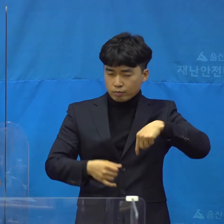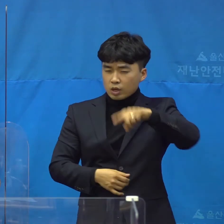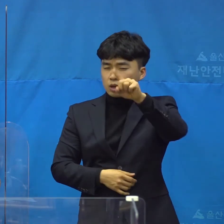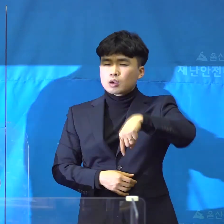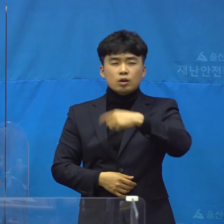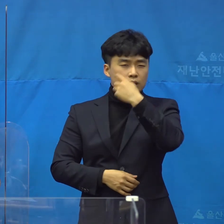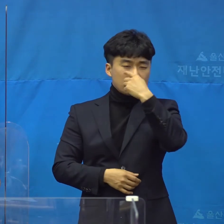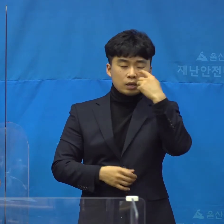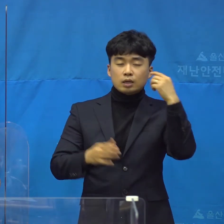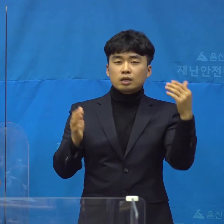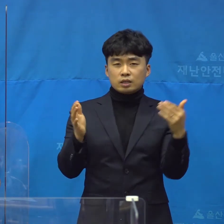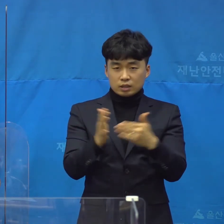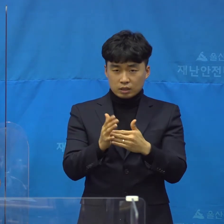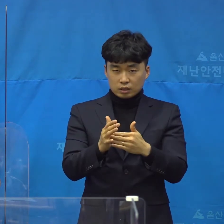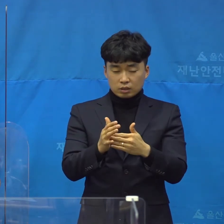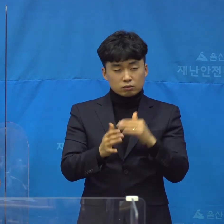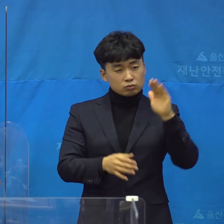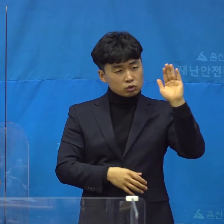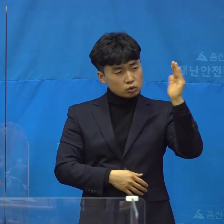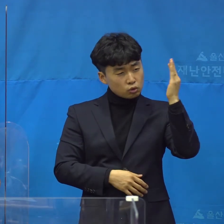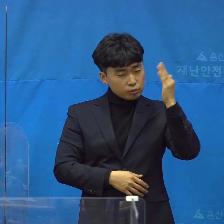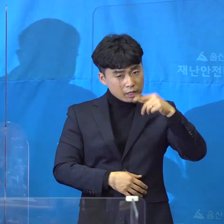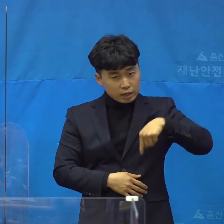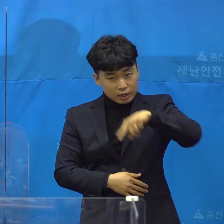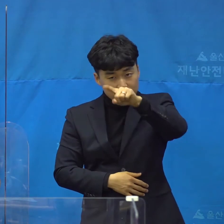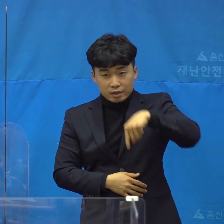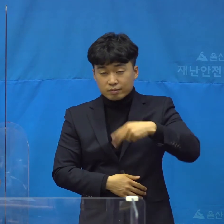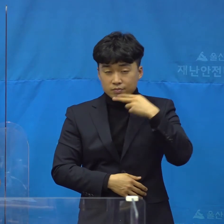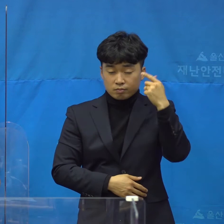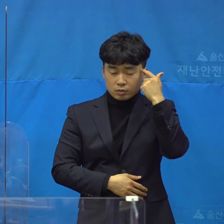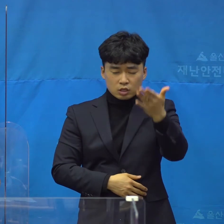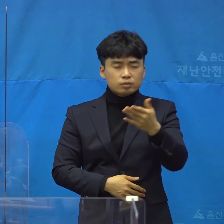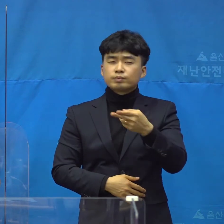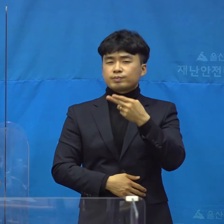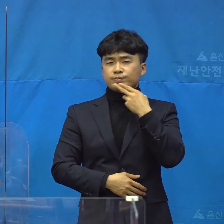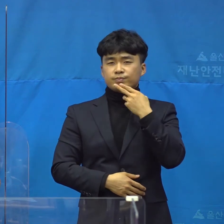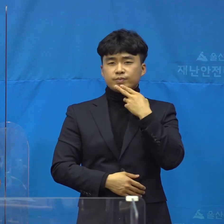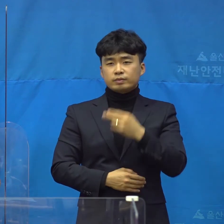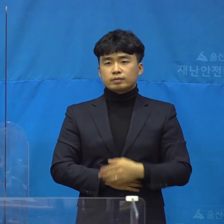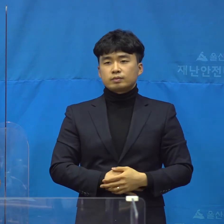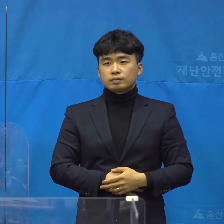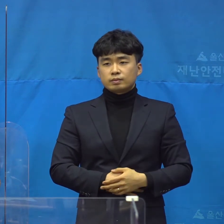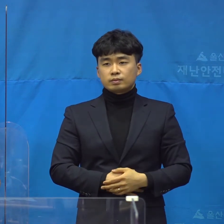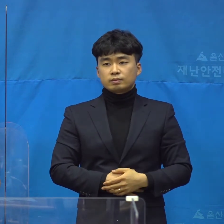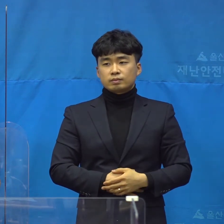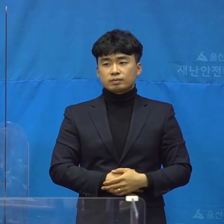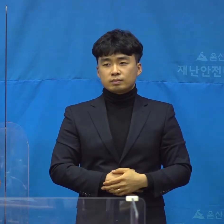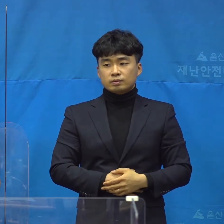했습니다. 예. 뭐 근래에는 좀 없을까요? 없습니다. 예.